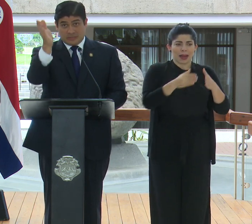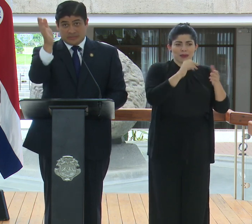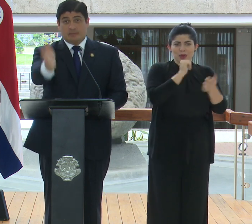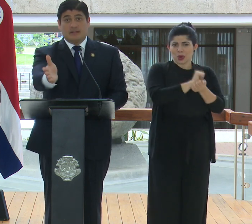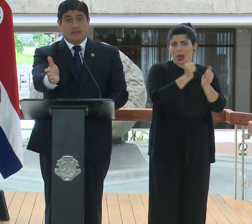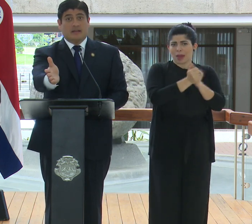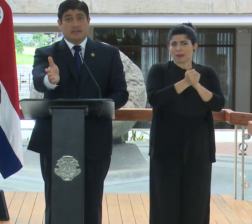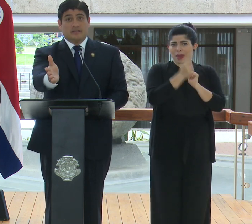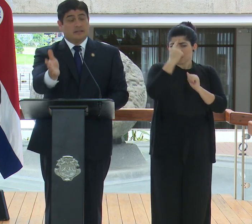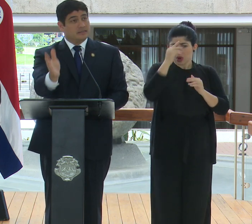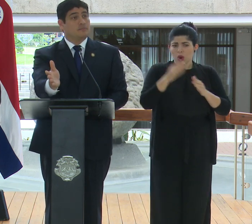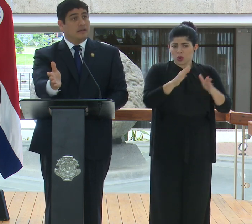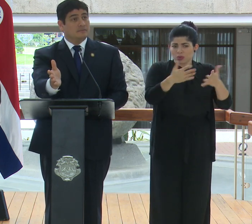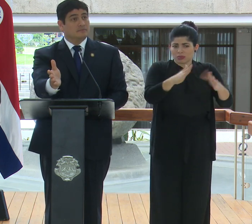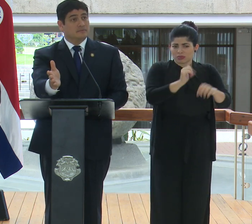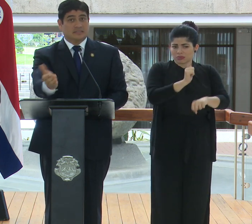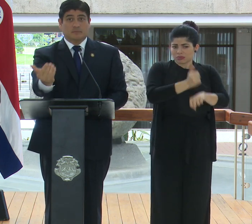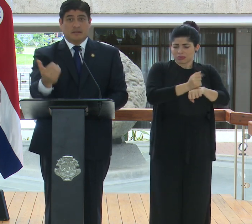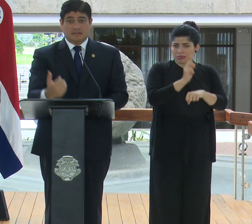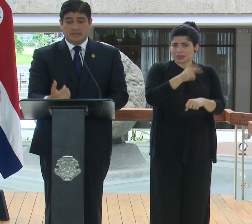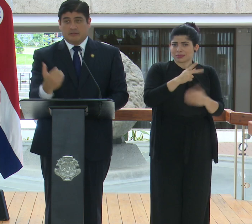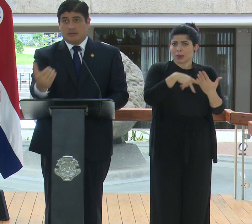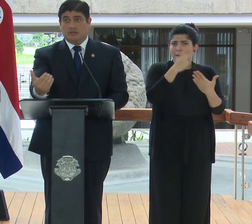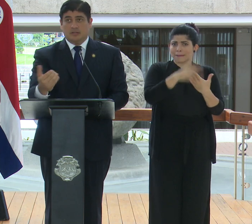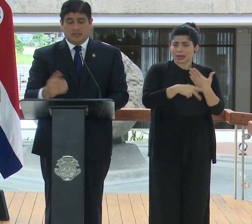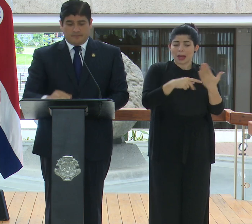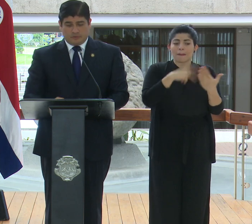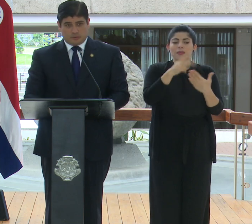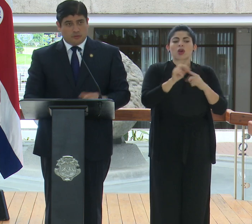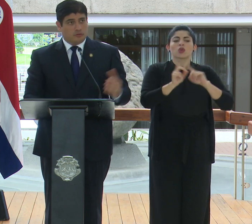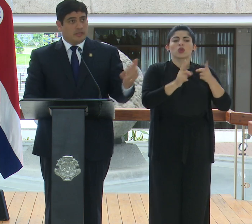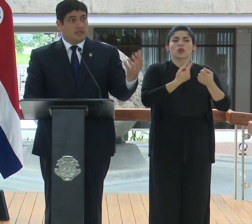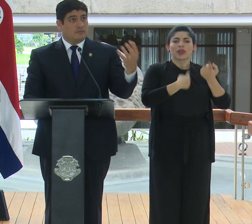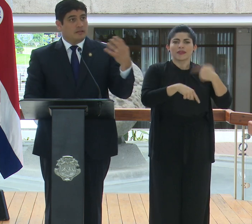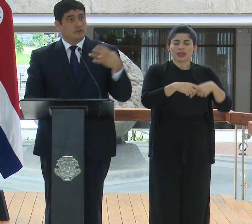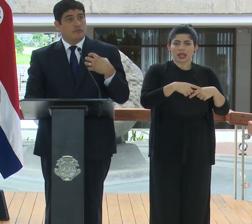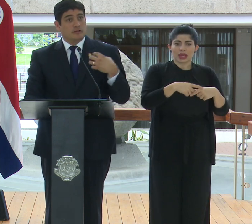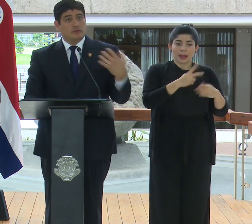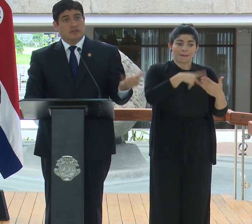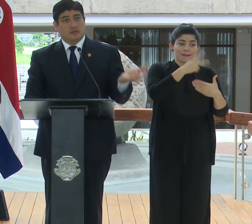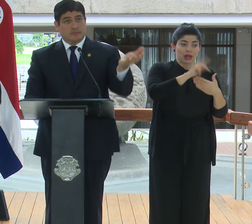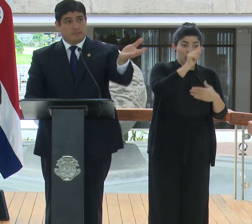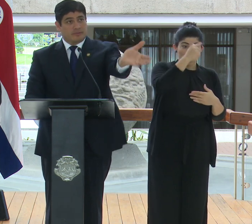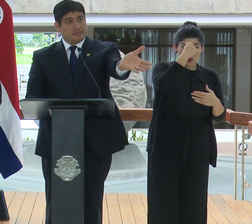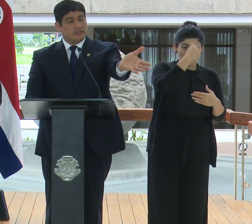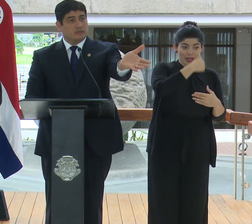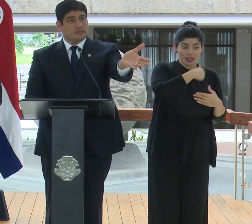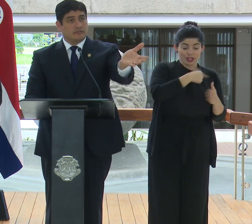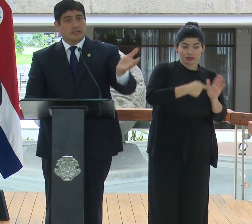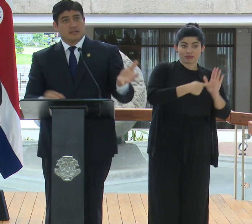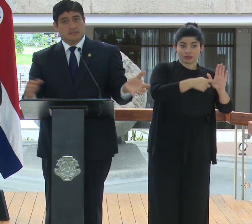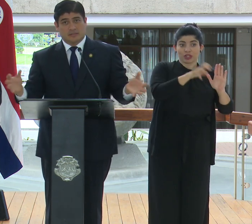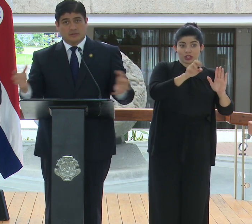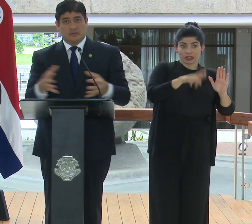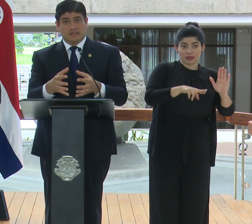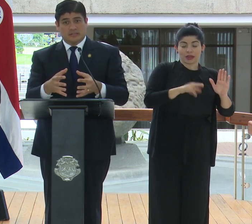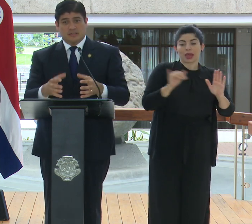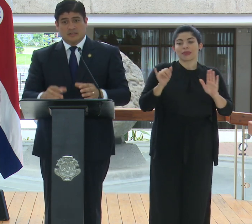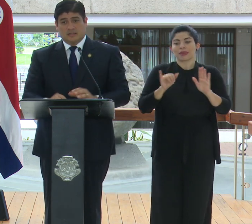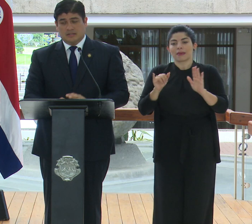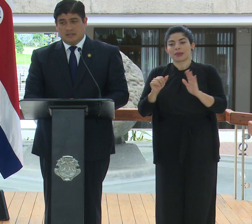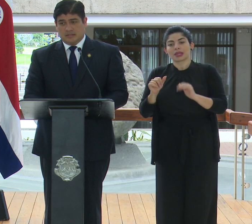porque la ruta está plasmada ahí, en ese plan. Y es el plan derivado no solo del plan de gobierno que yo le presenté a Costa Rica,